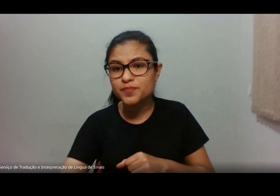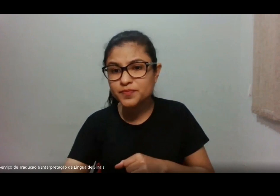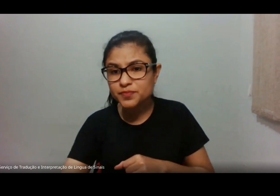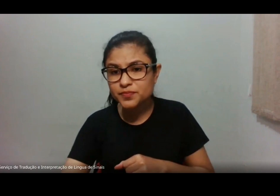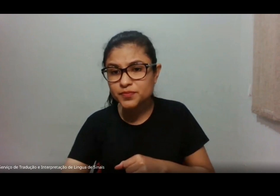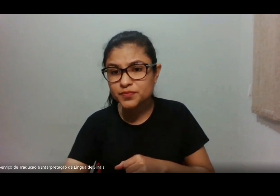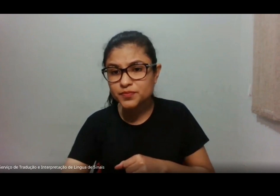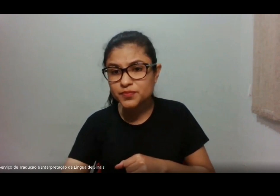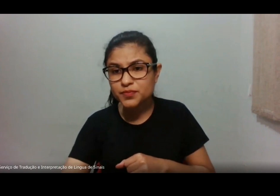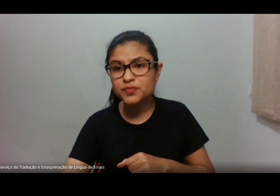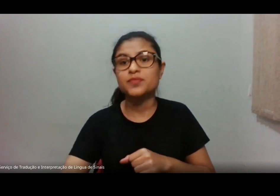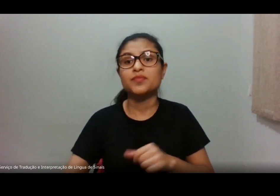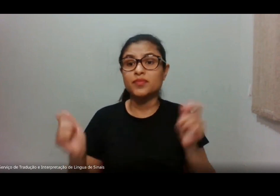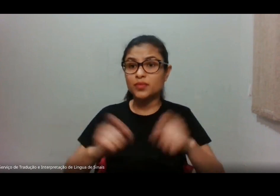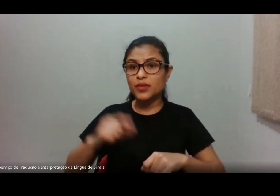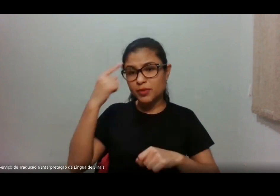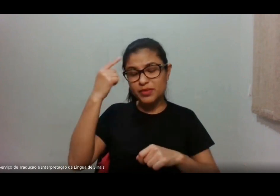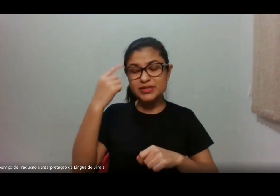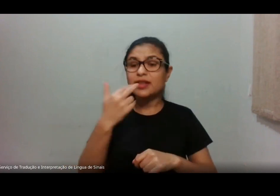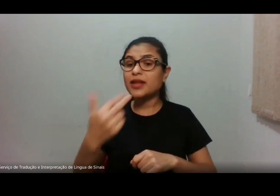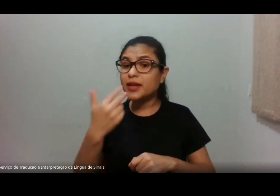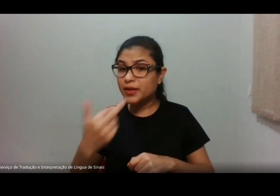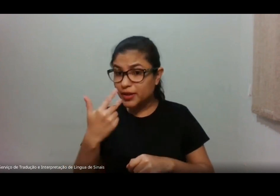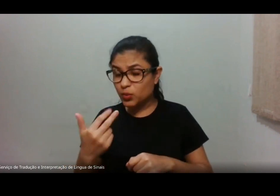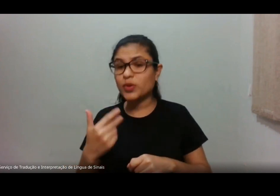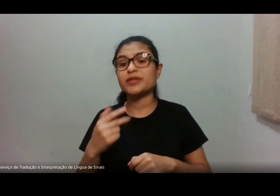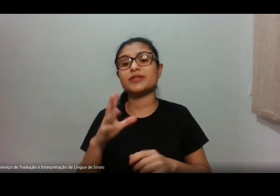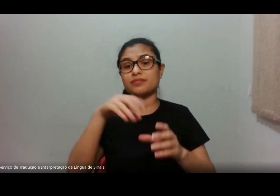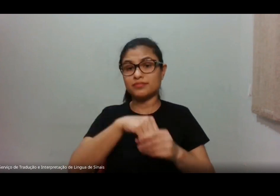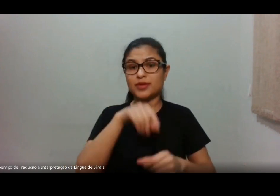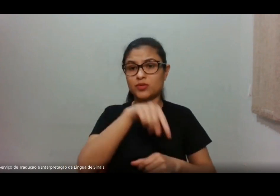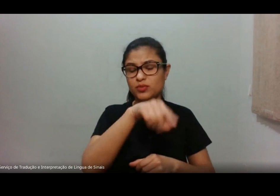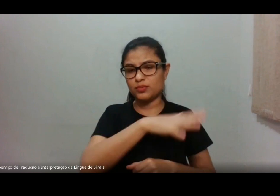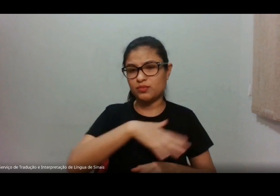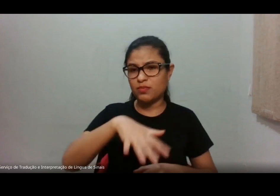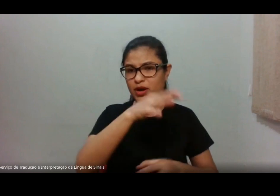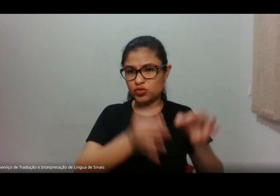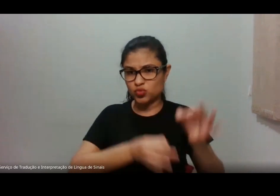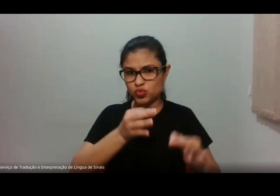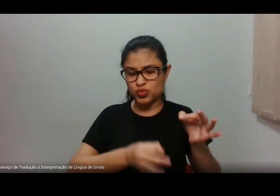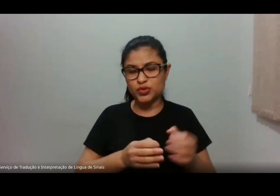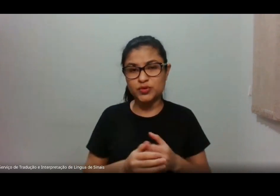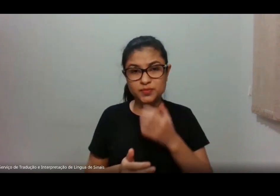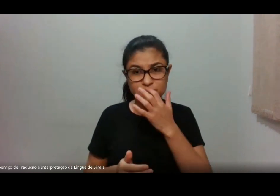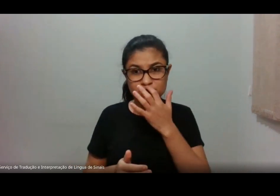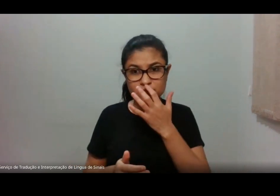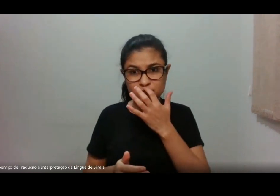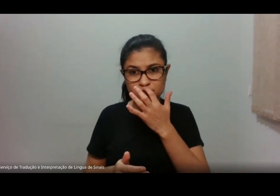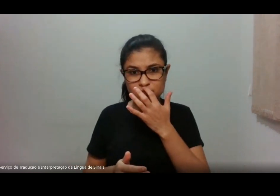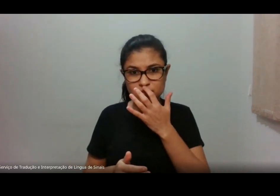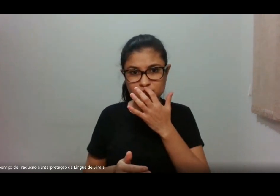pensar em direito das línguas, na jurisprudência nacional. Também há outra discussão